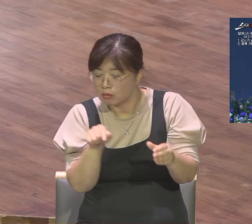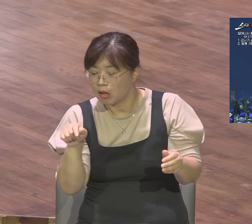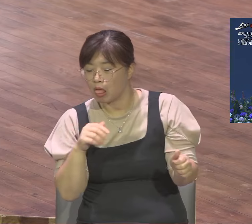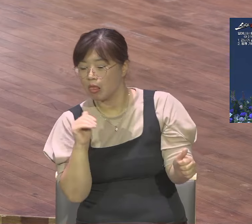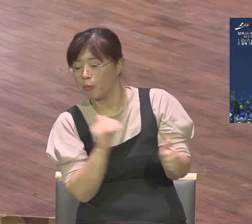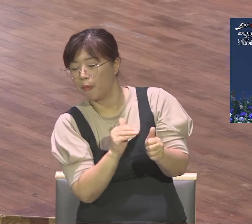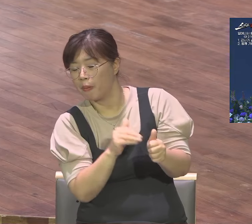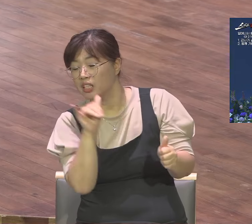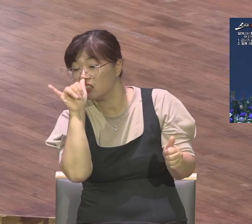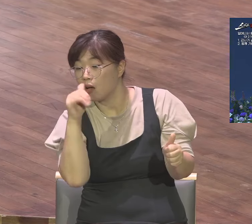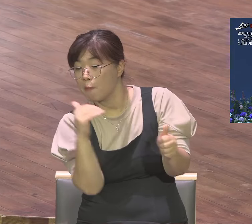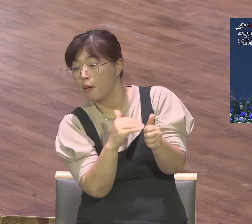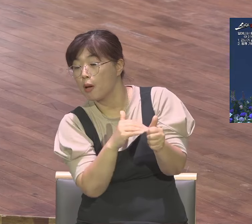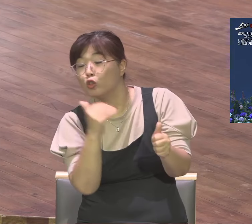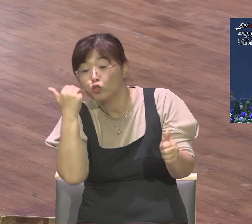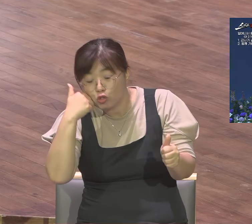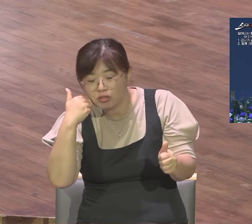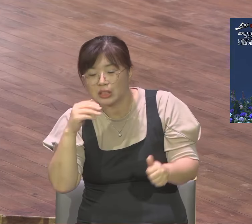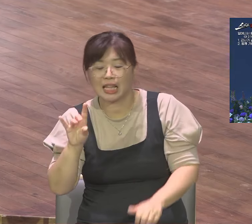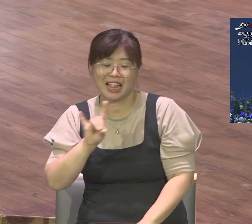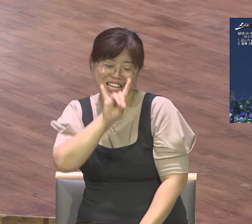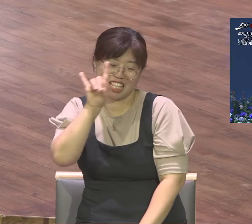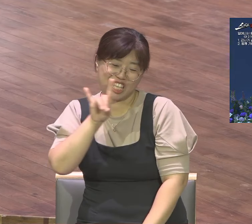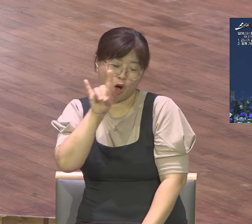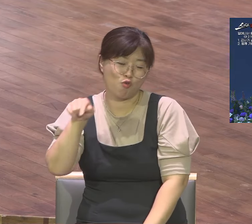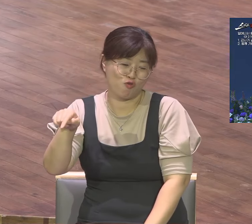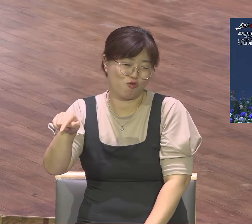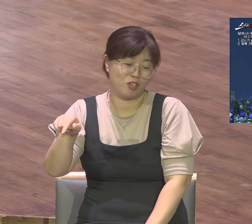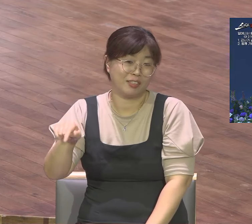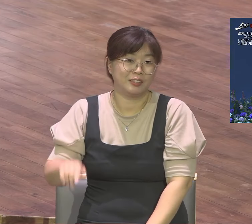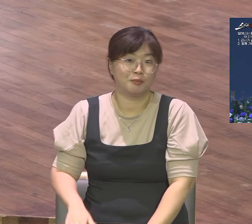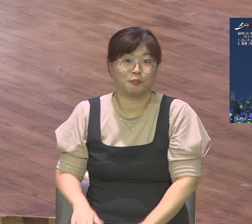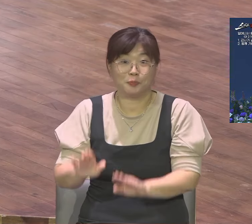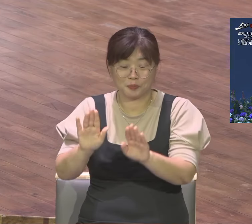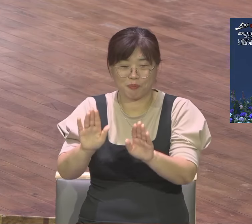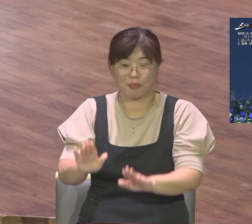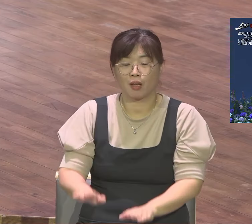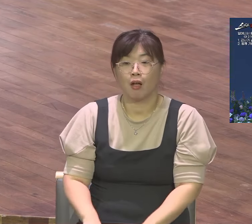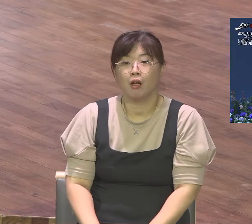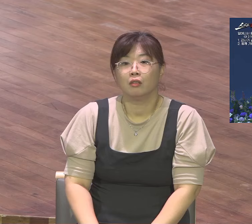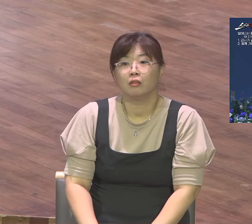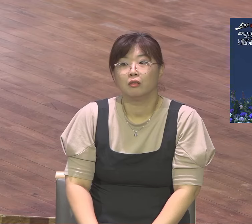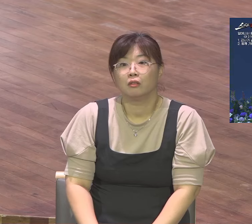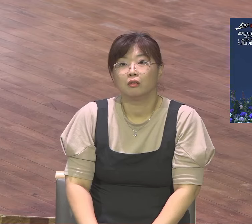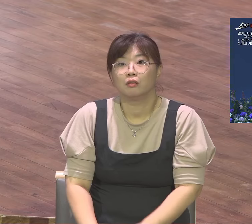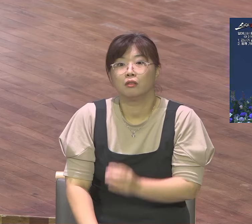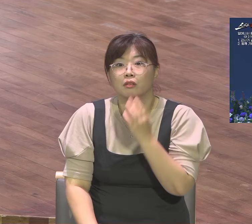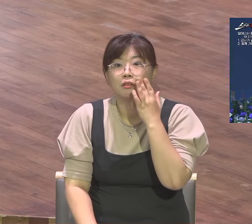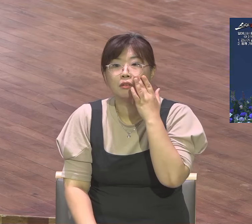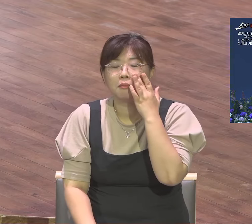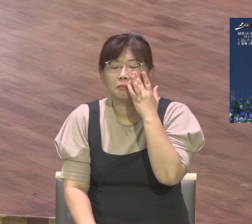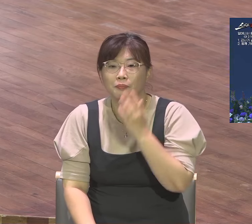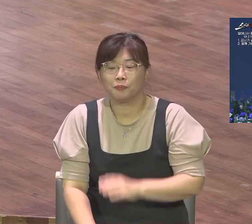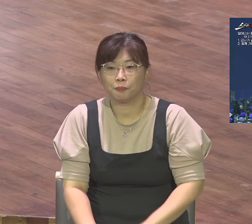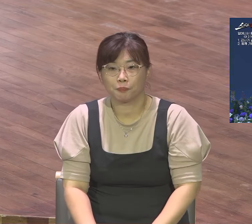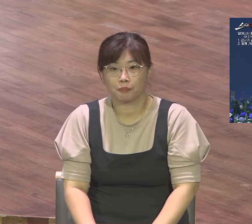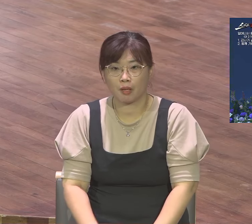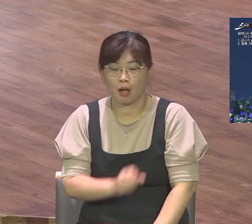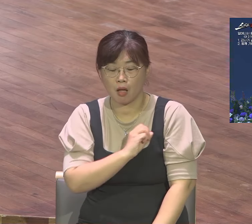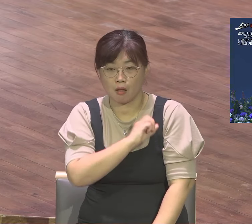시작되었다. 당시에 이 팔레스타인 들판에는요 많은 여우들이 살고 있었어요.